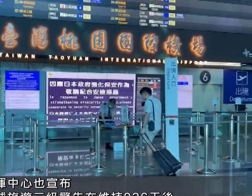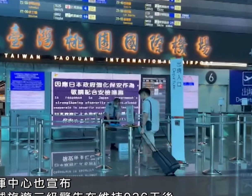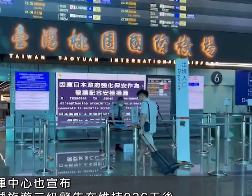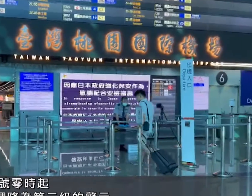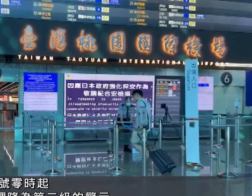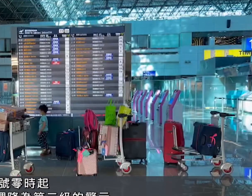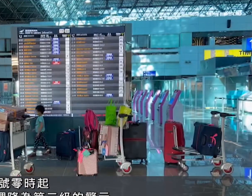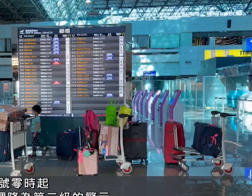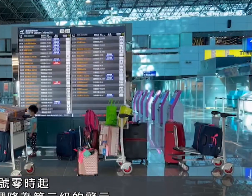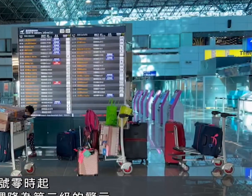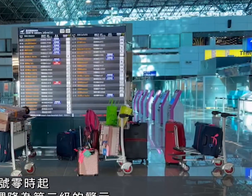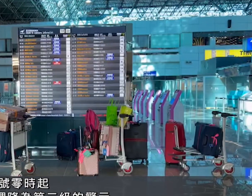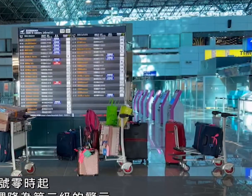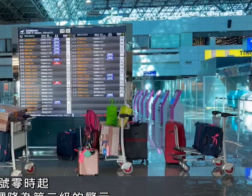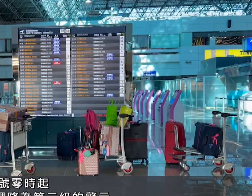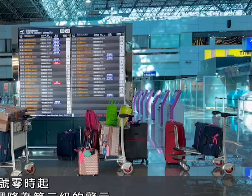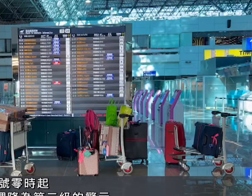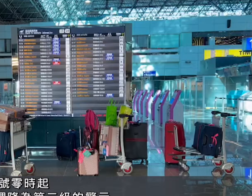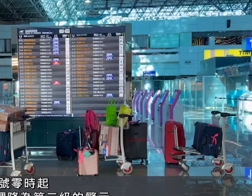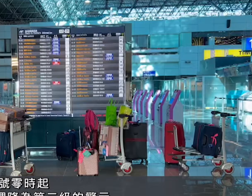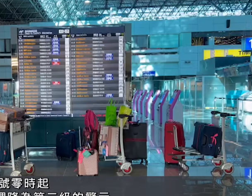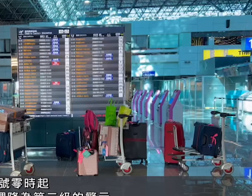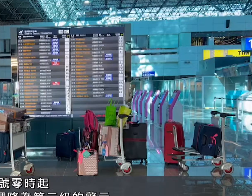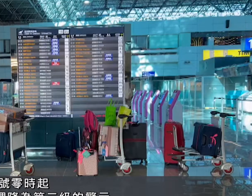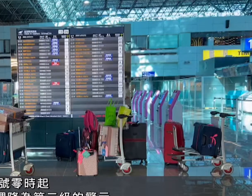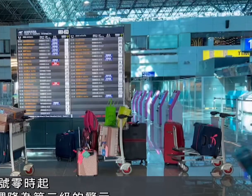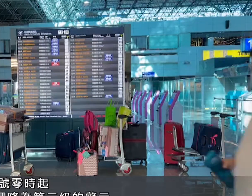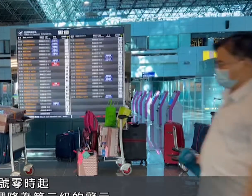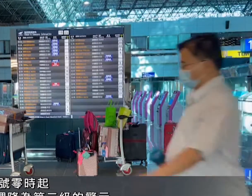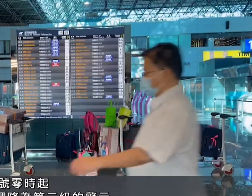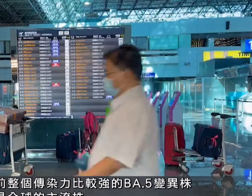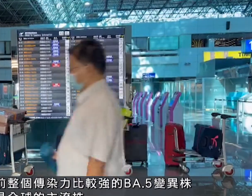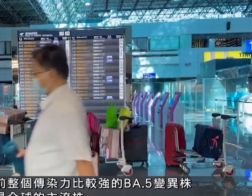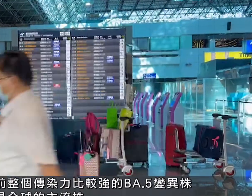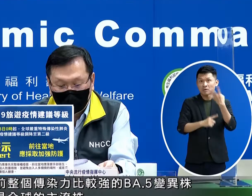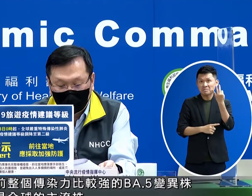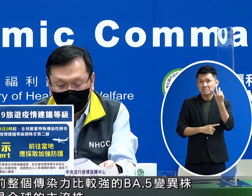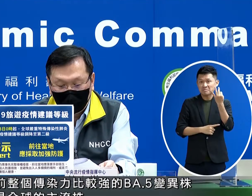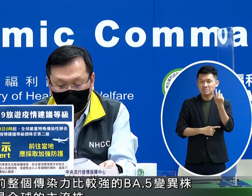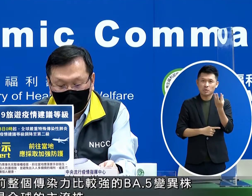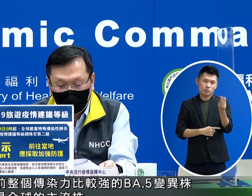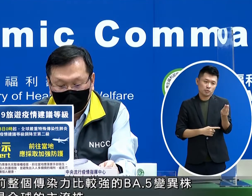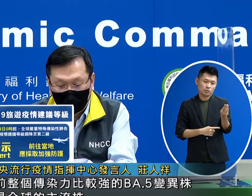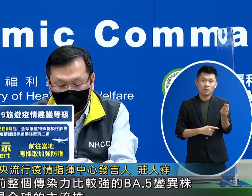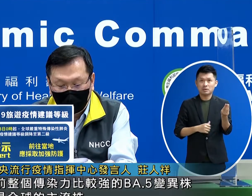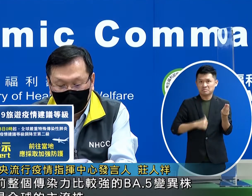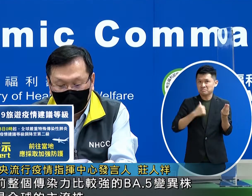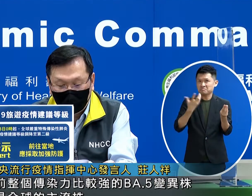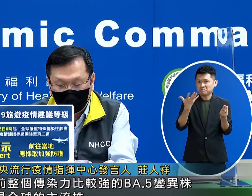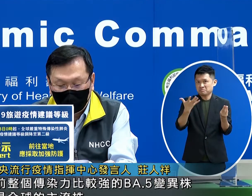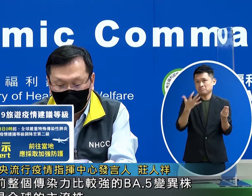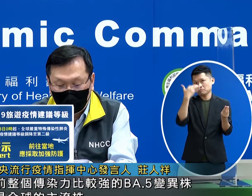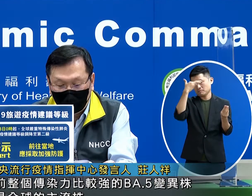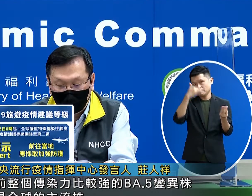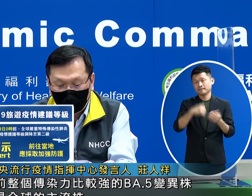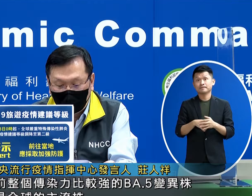后，13号零时起也调降为第二级的警示。 目前整个传染力比较强的 BA.5 的变异株还